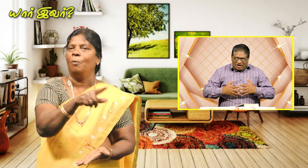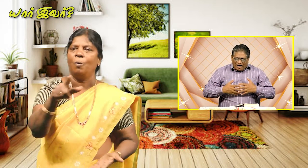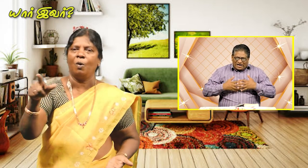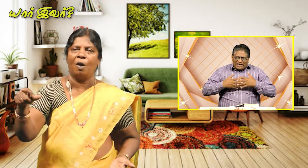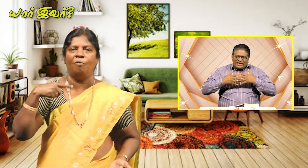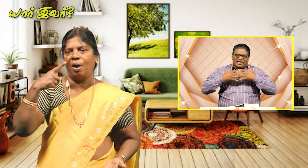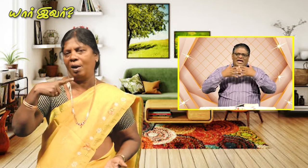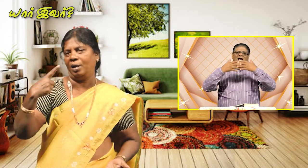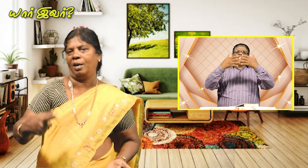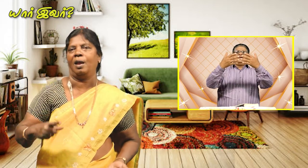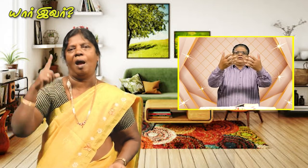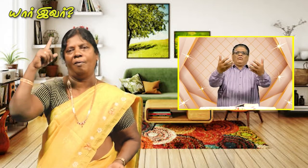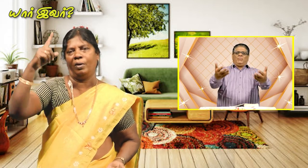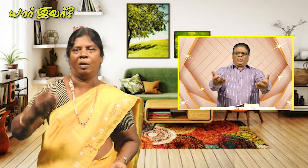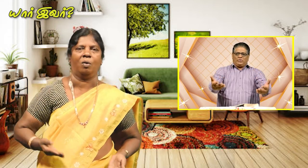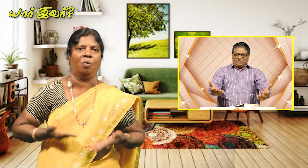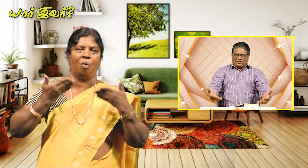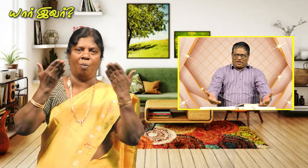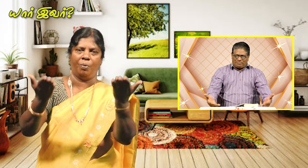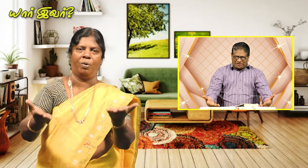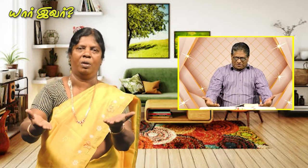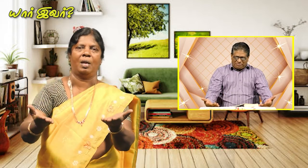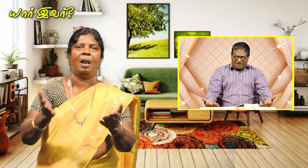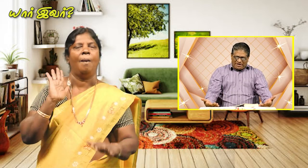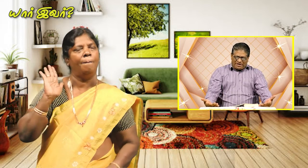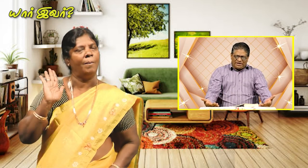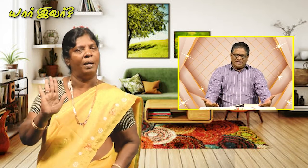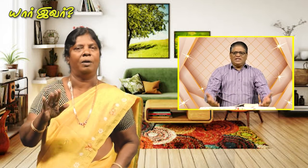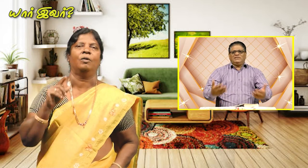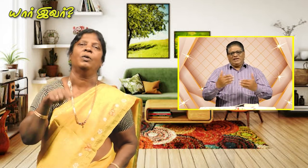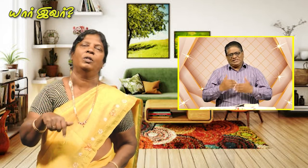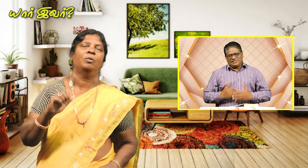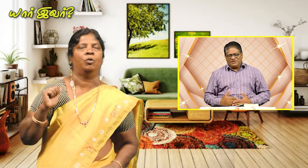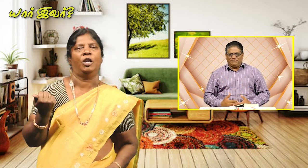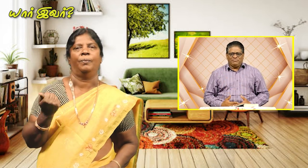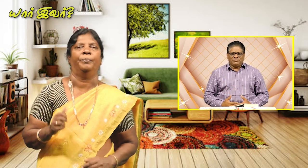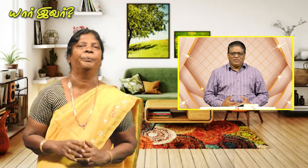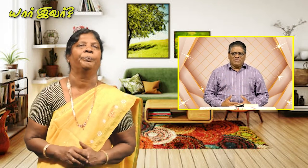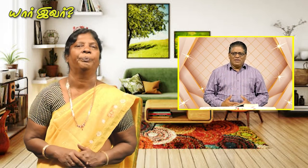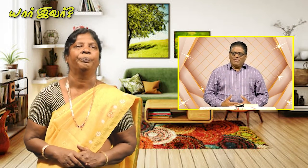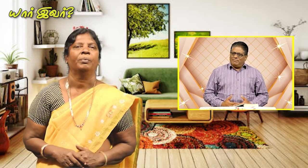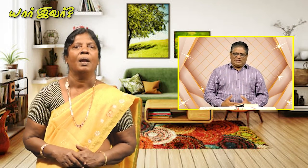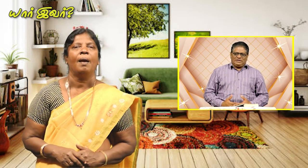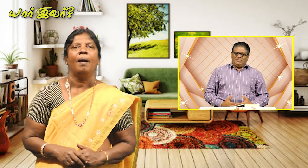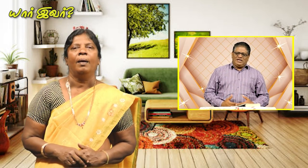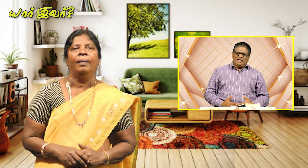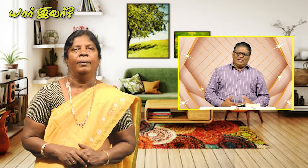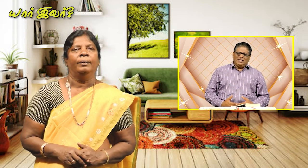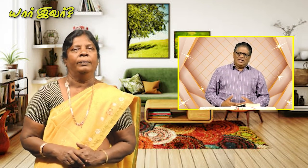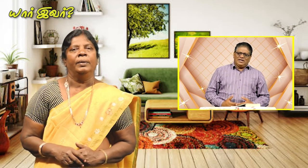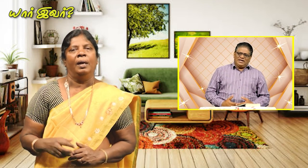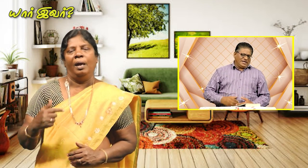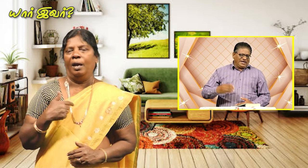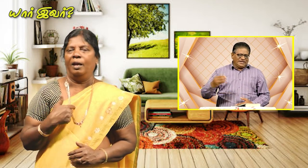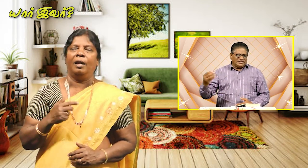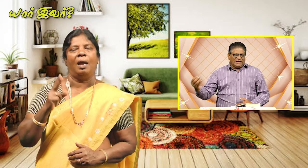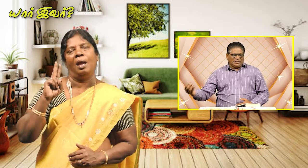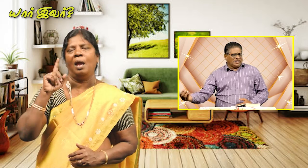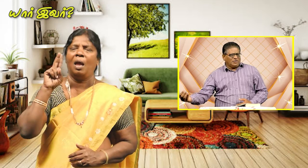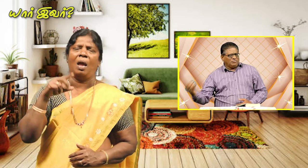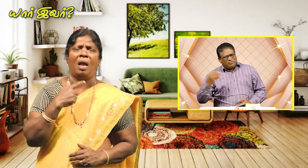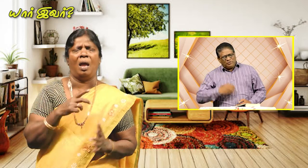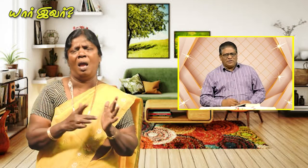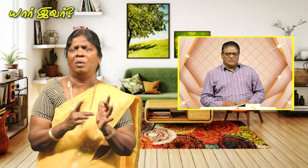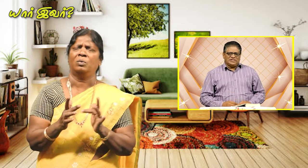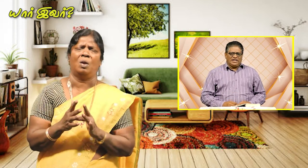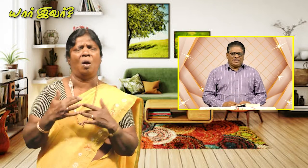உங்கள் வாழ்க்கையை அவருக்கு ஒப்பு கொடுத்தால் மட்டுமே இது வேலை செய்யும். மற்றபடி எனக்கு